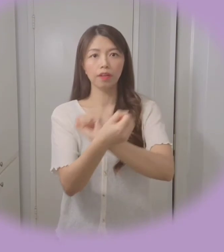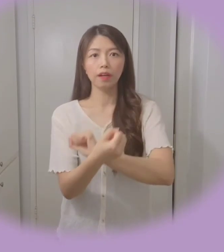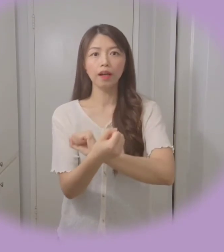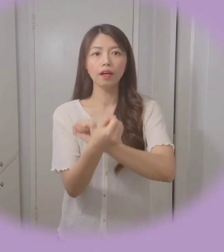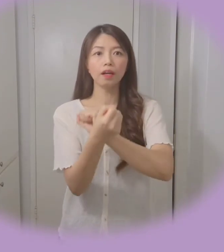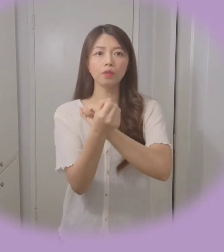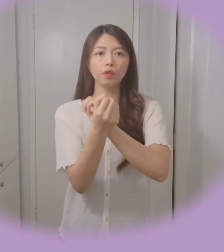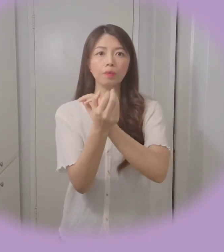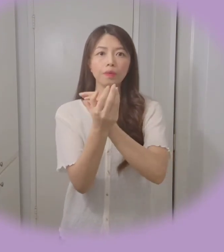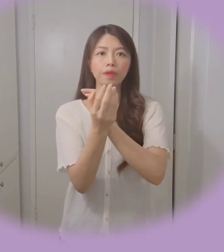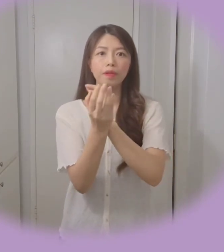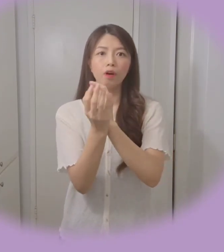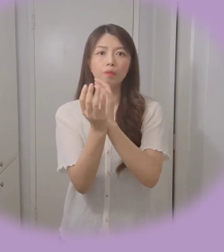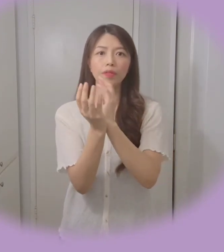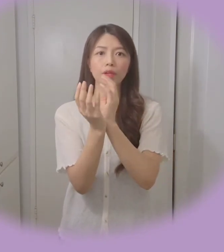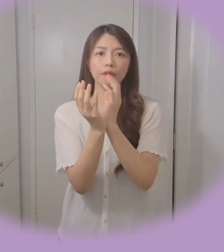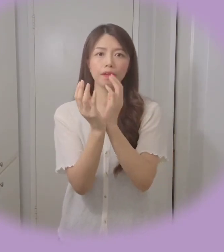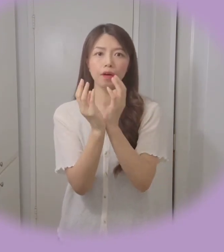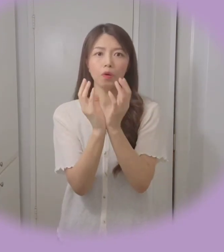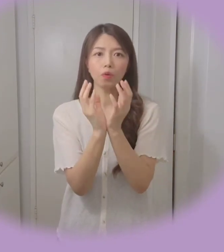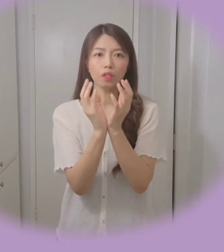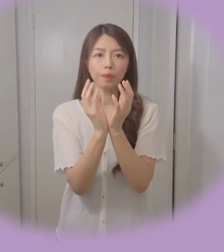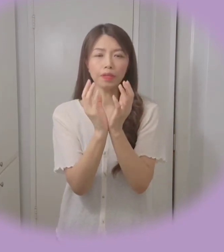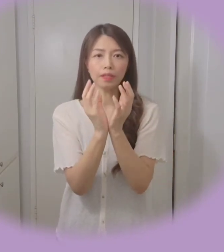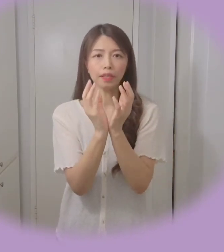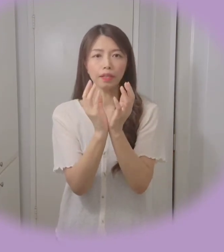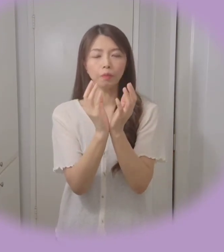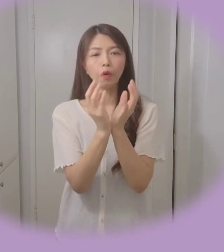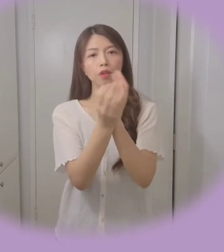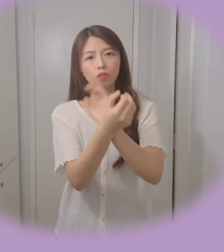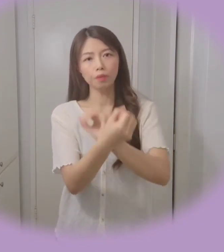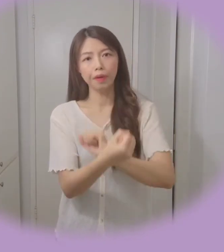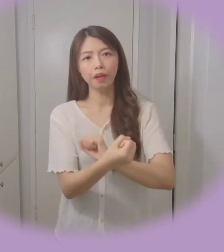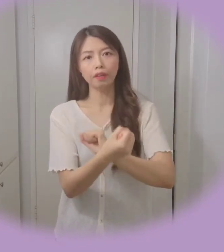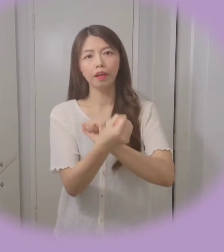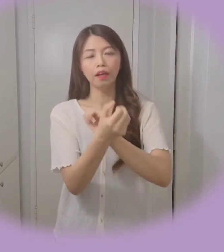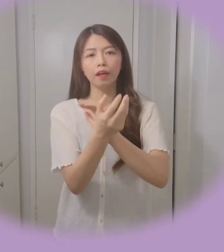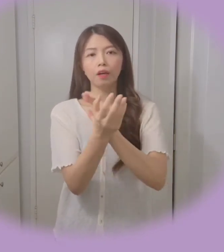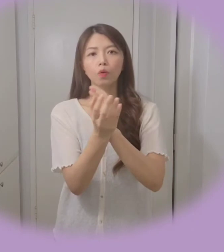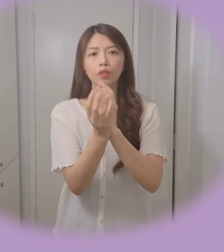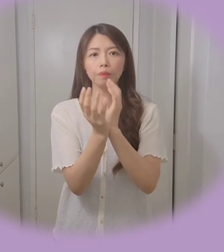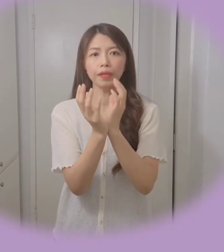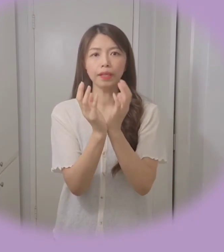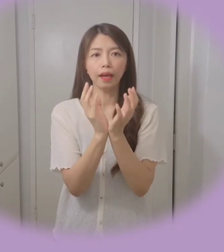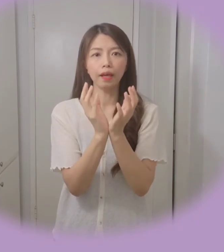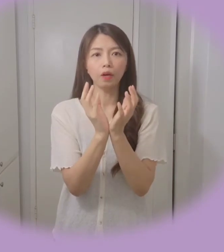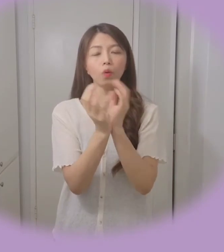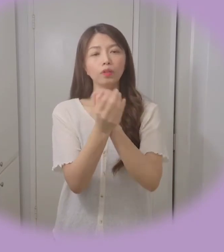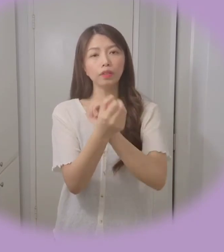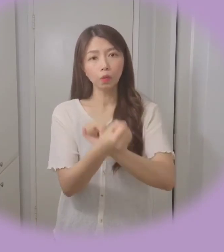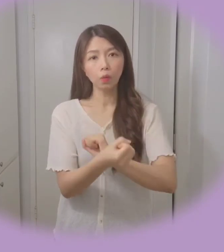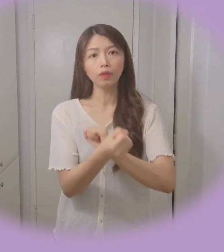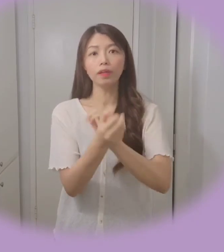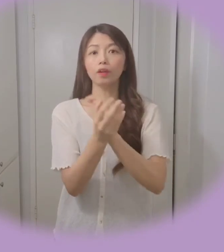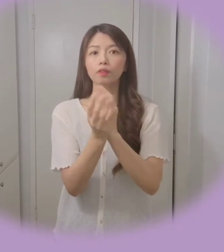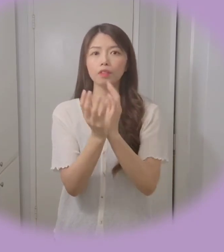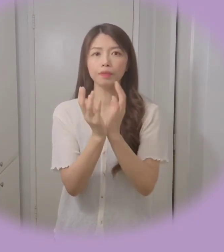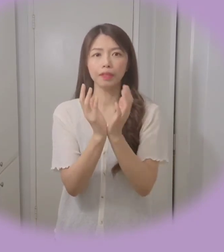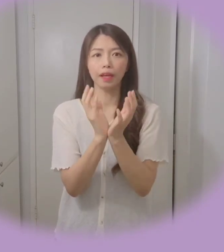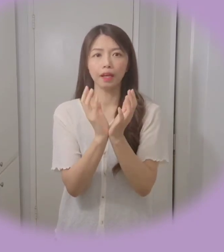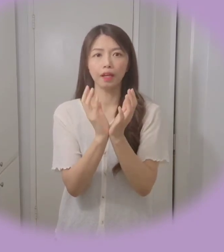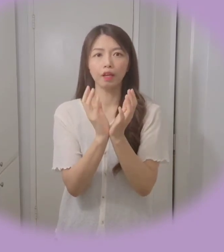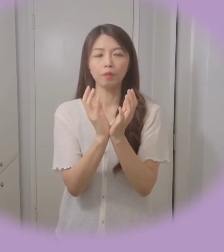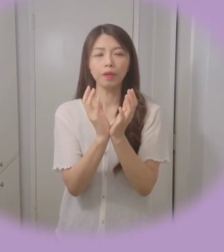부딪혀 주셨다가 손을 피면서 비틀면서 꽃이 피듯이 표현해 주시면 꽃이 피다 혹은 꽃